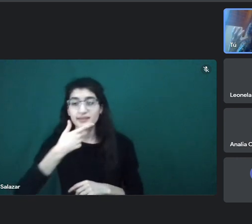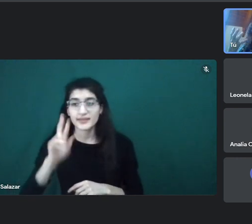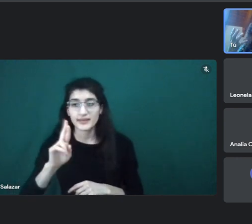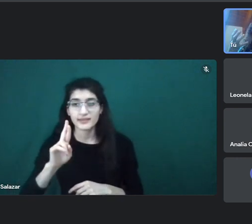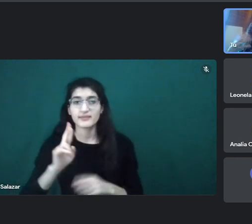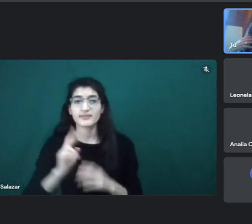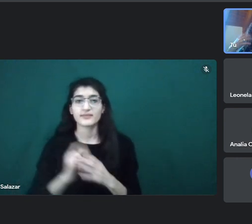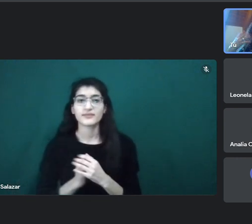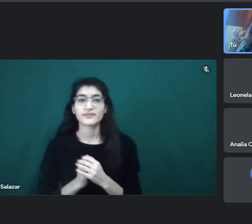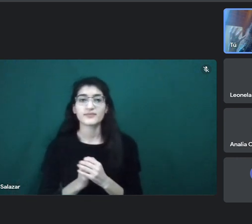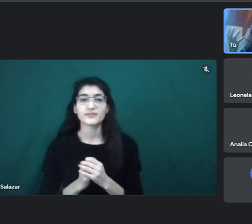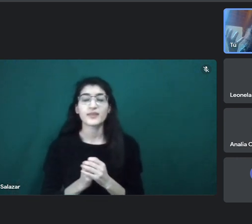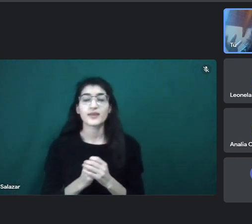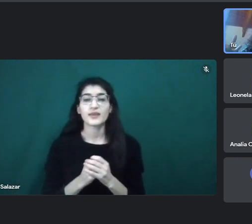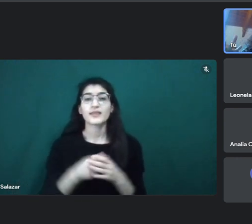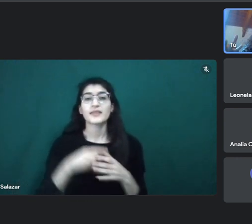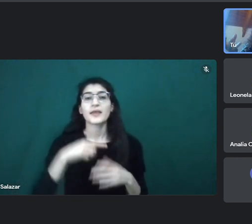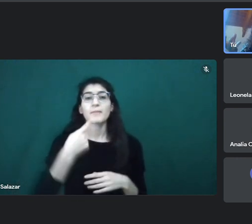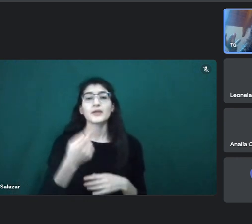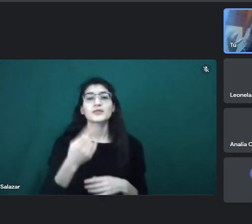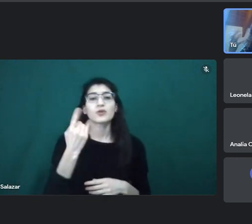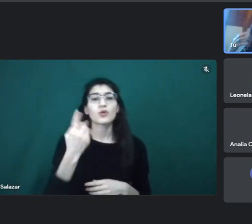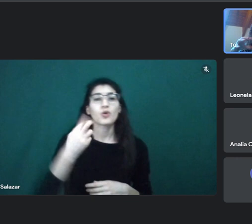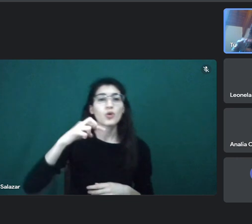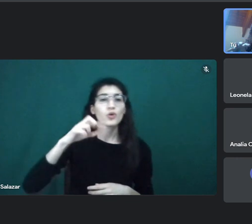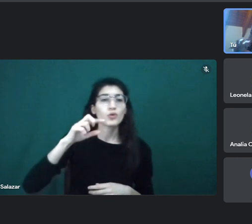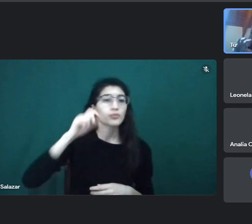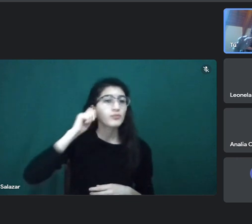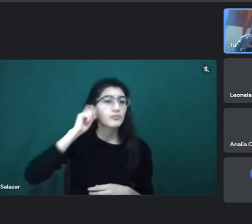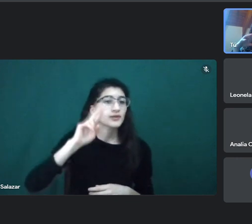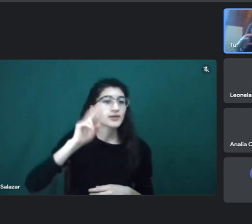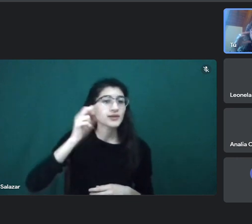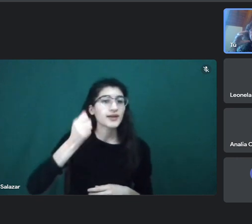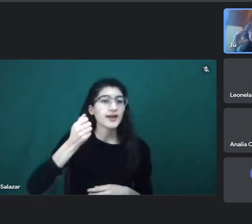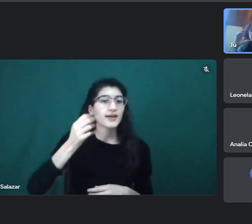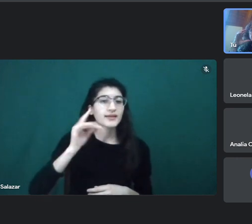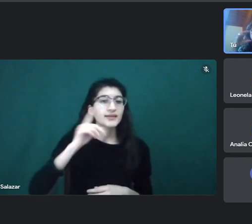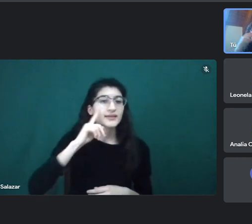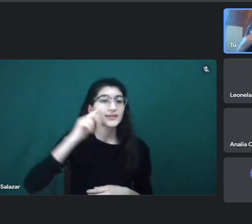mejorar o actualizar, ¿sí? Entonces, acá, ¿cómo sería?